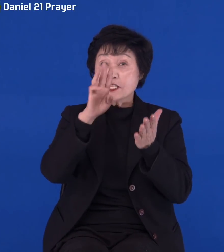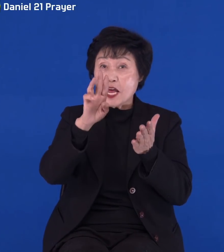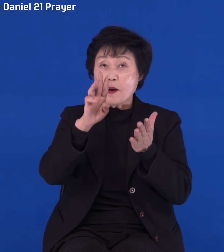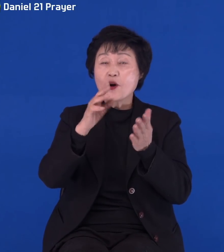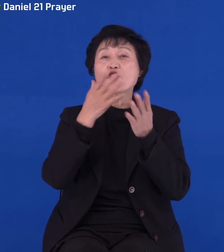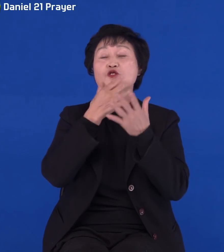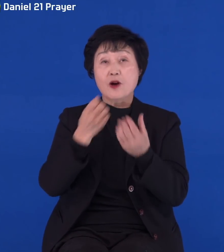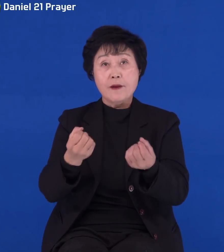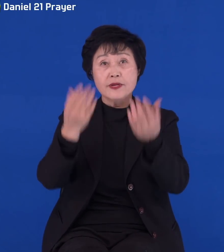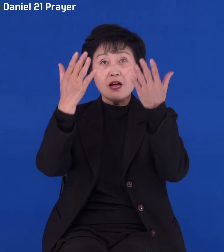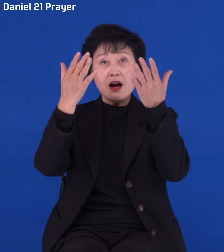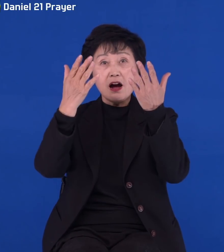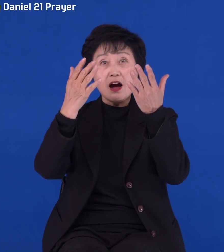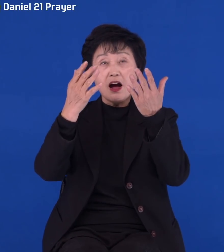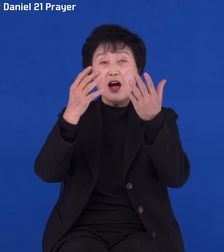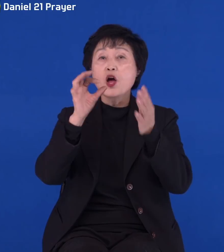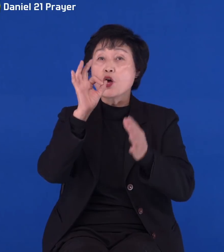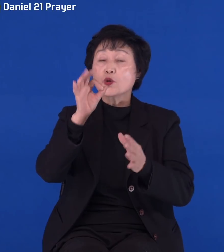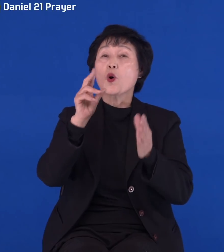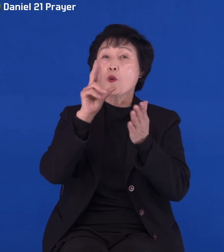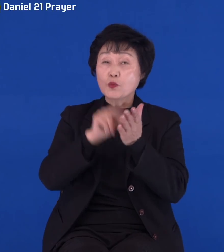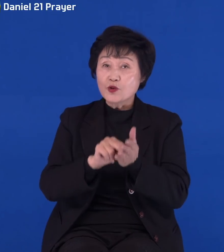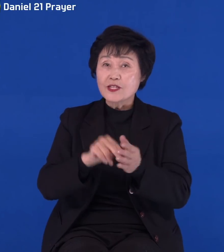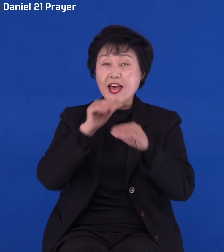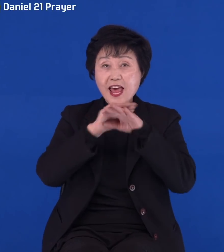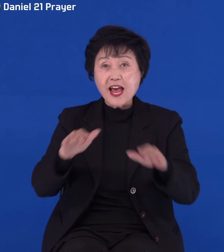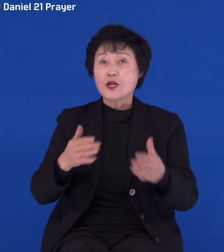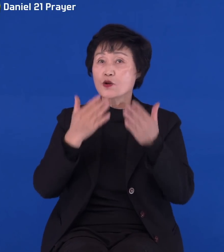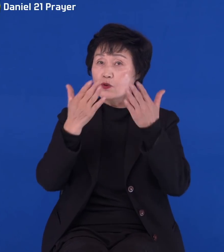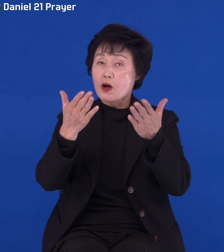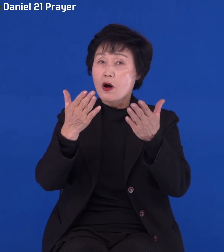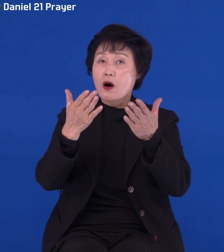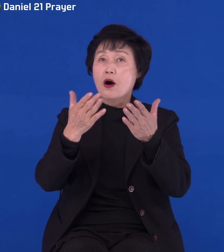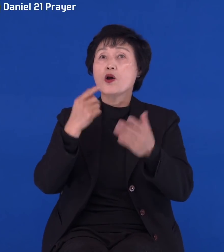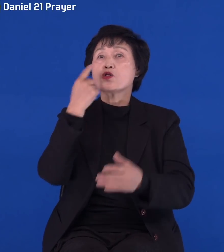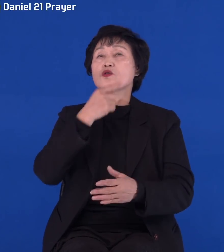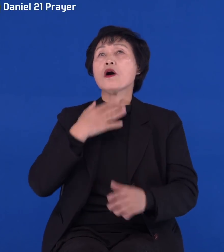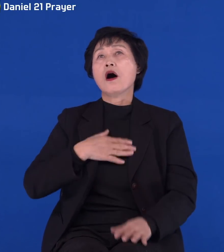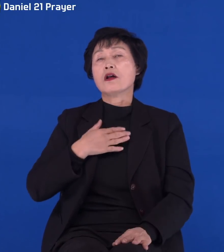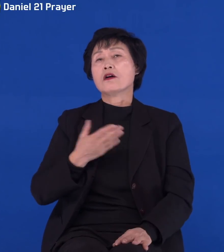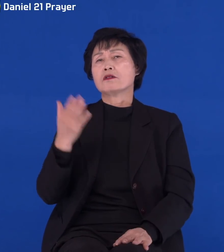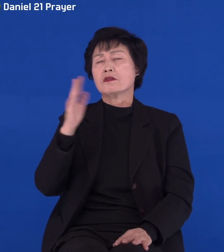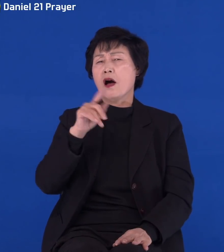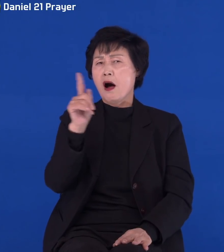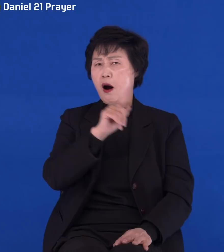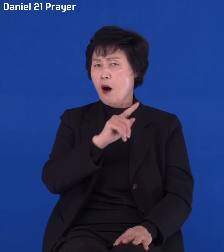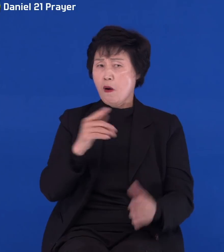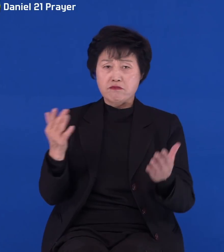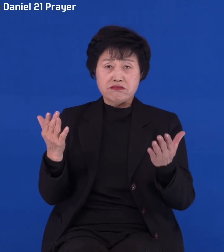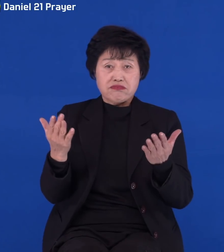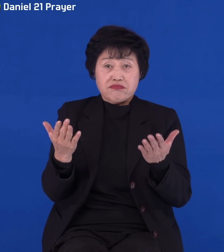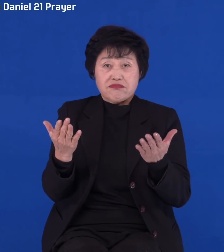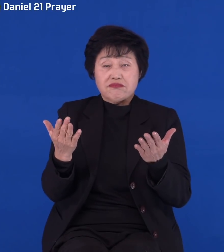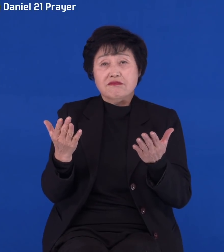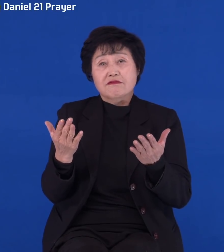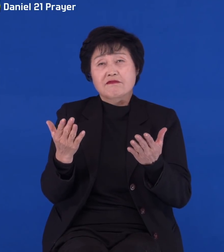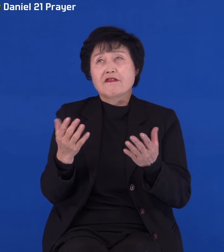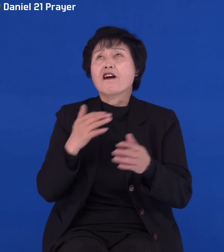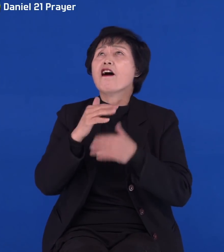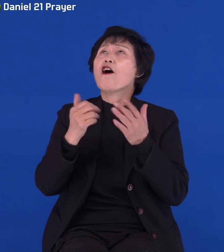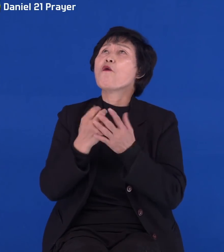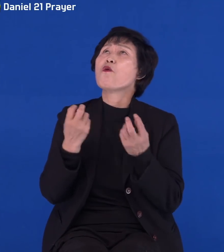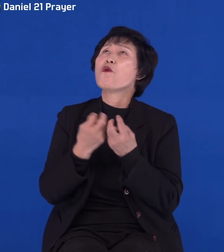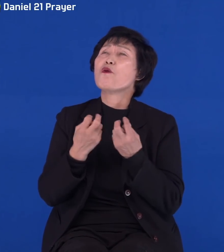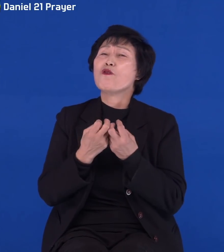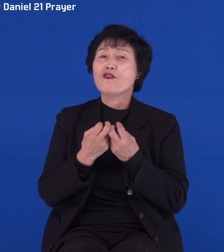해결, 이럴 줄 알았어요. 저는 순종을 다 했어요. 근데 아무런 일이 안 일어났어요. 우리 하나님 어찌 이럴 수가. 그런데 우리 주님께서